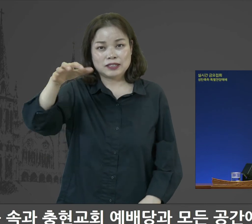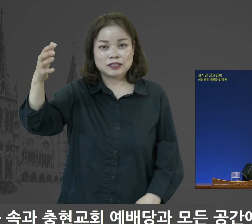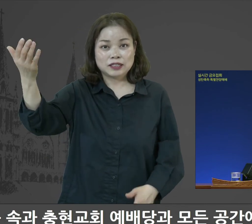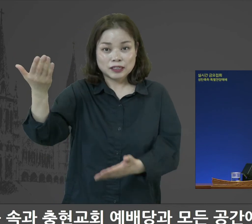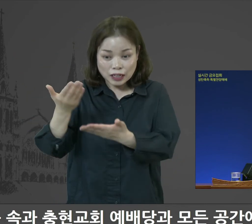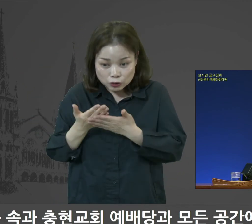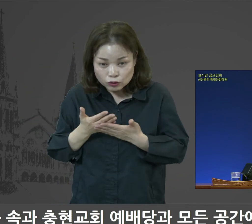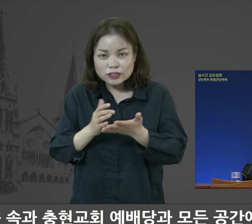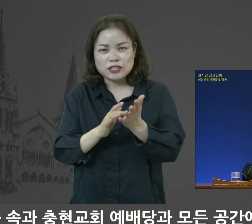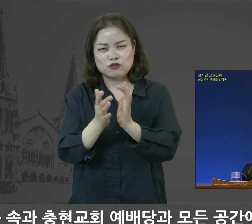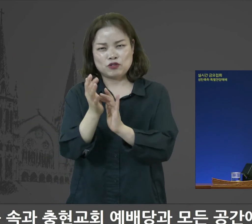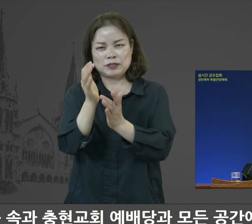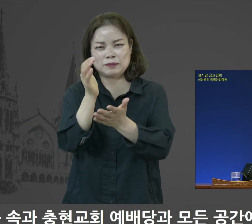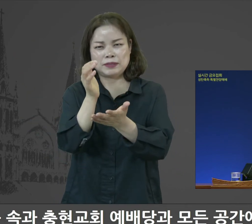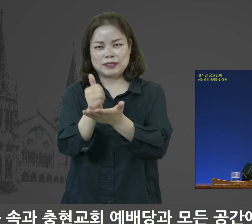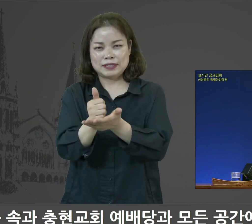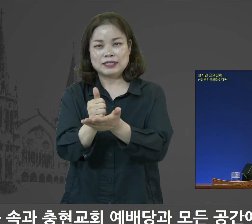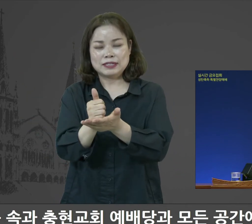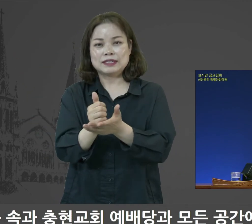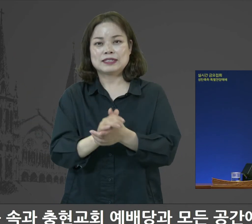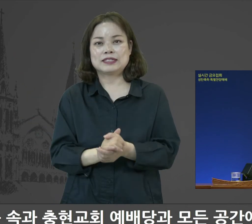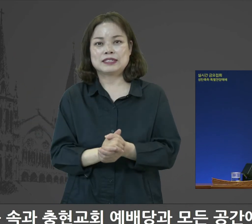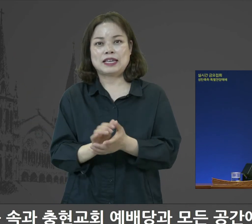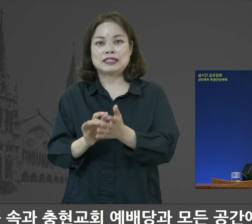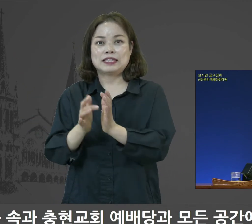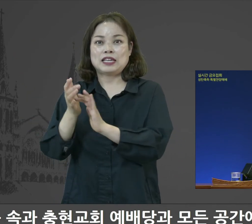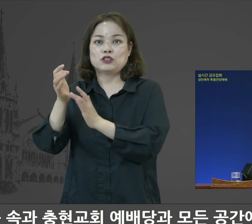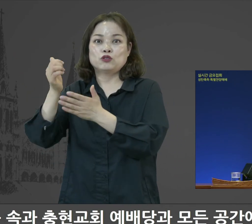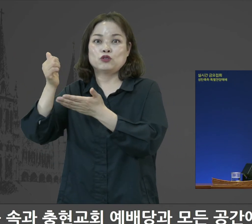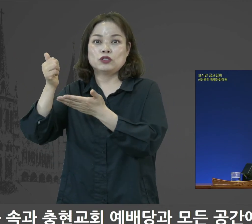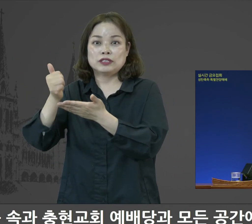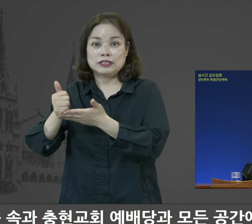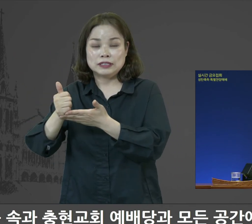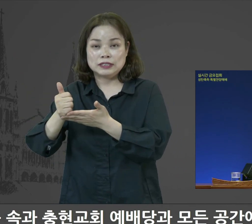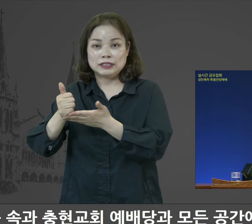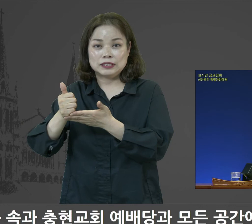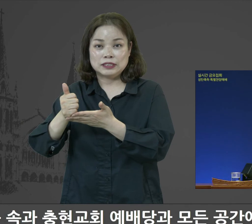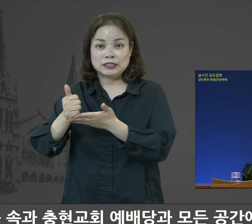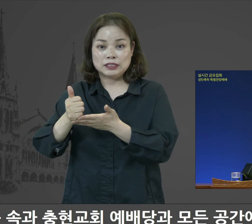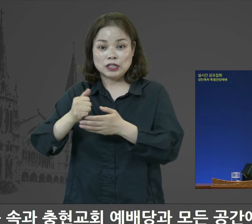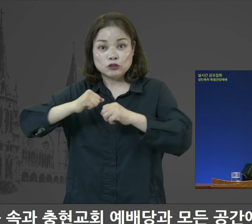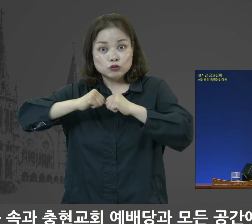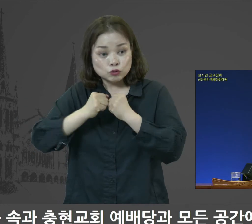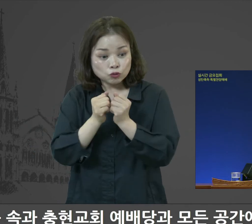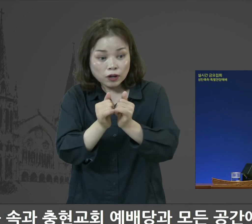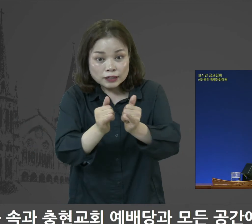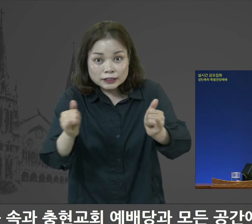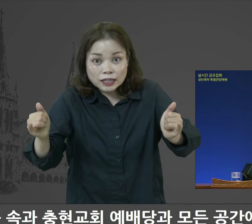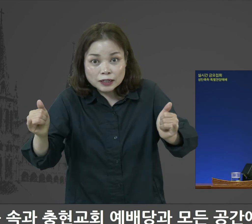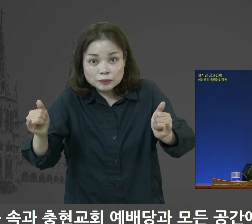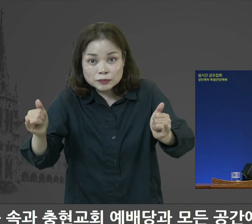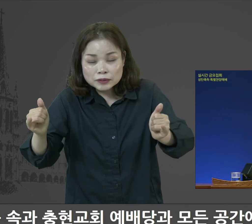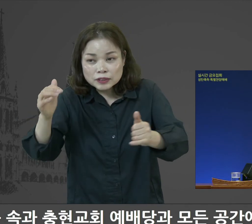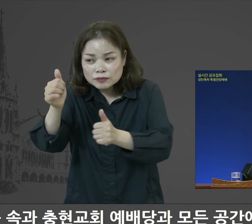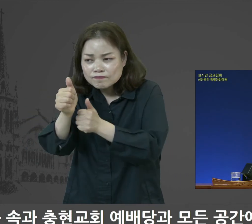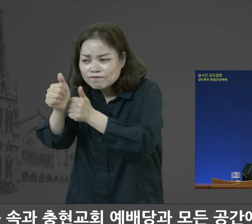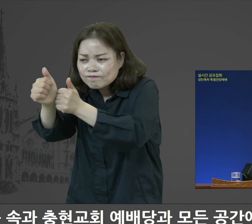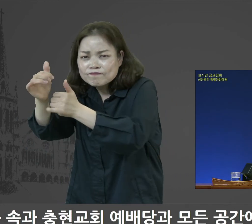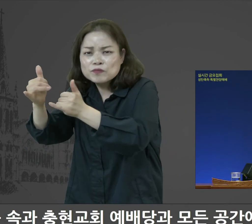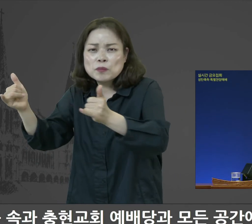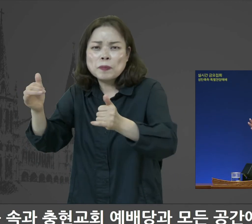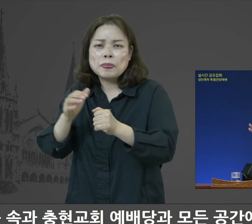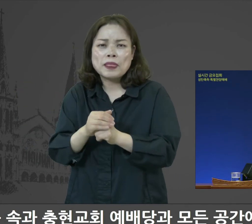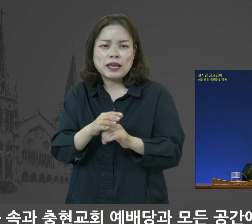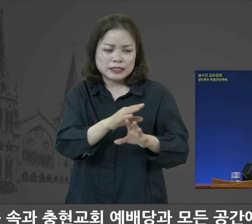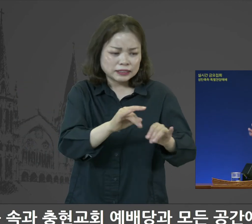예수님, 그 예수님의 따르는 사람들, 하늘 아버지의 천군이 있었다면